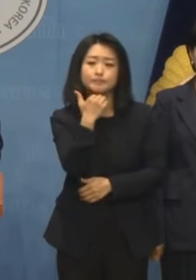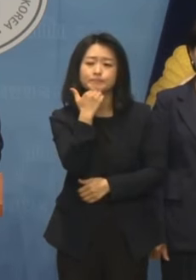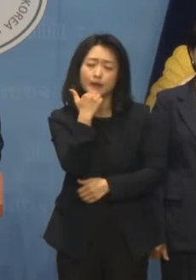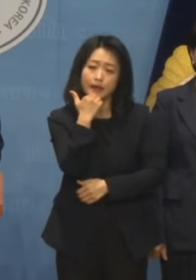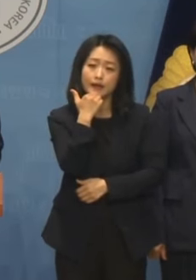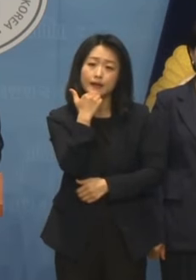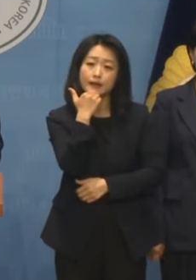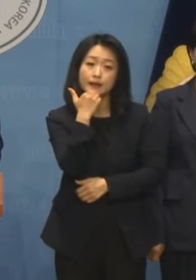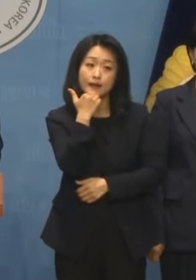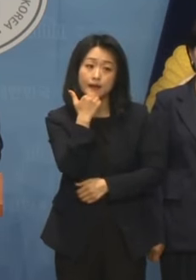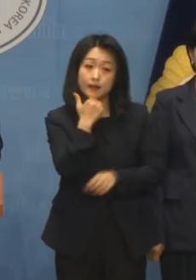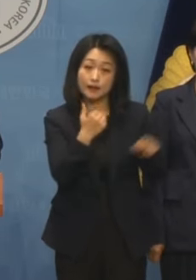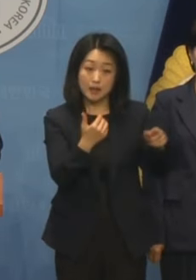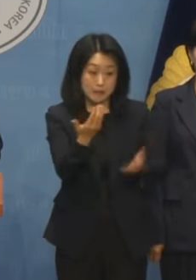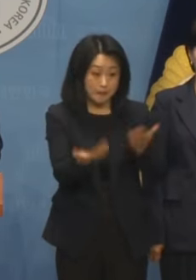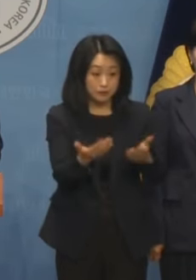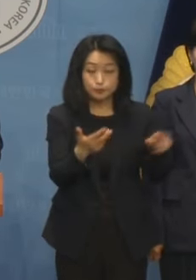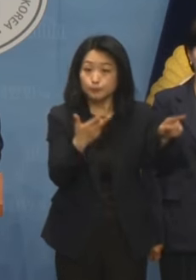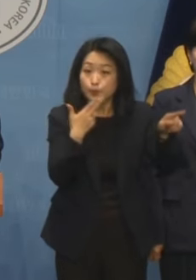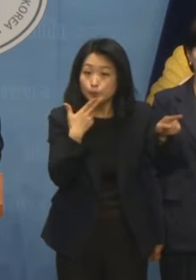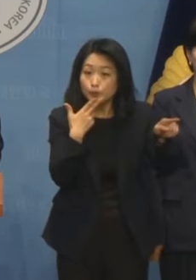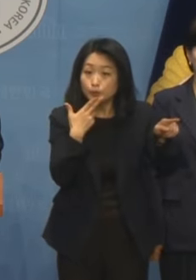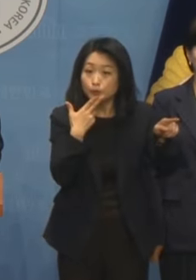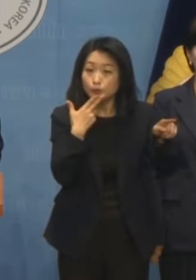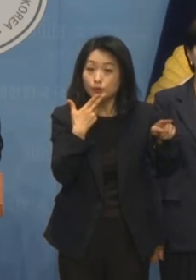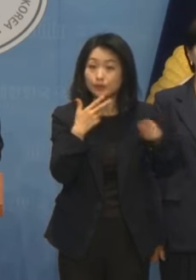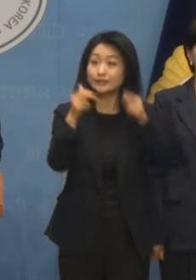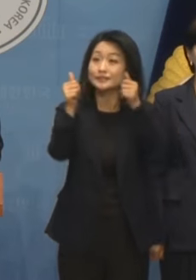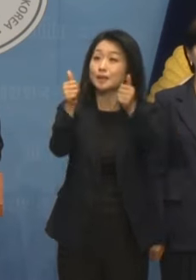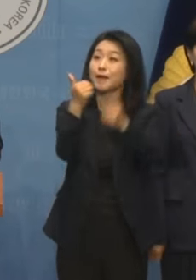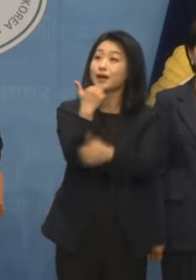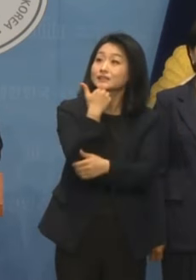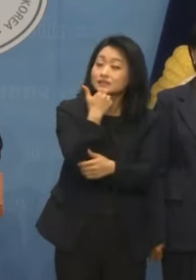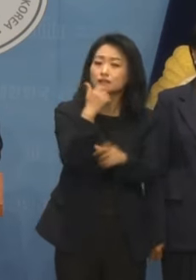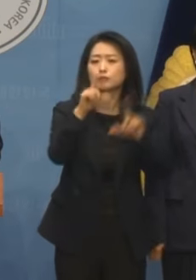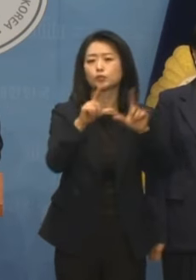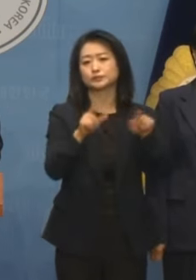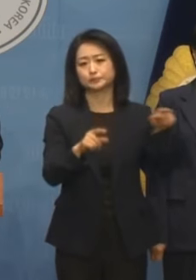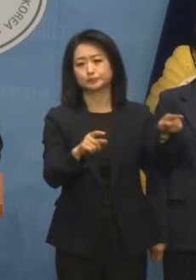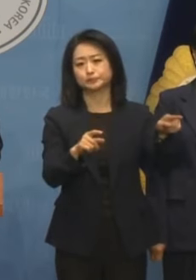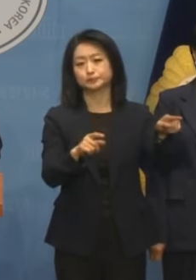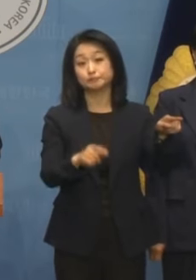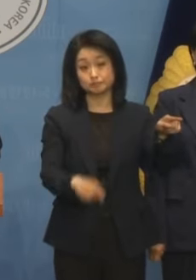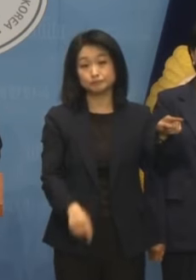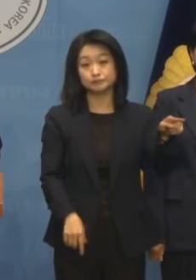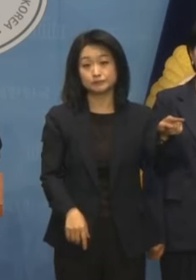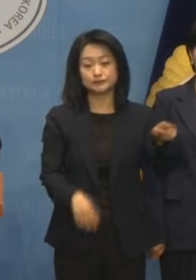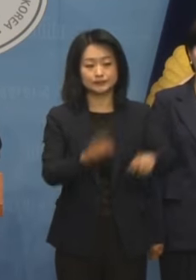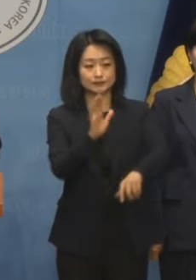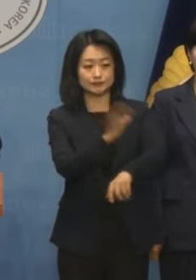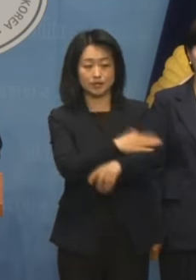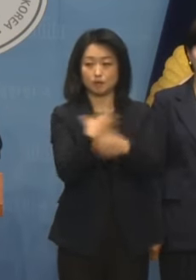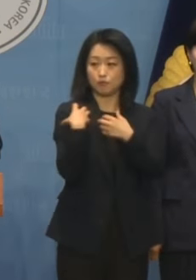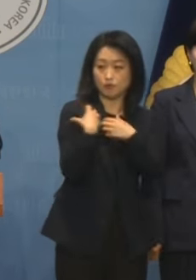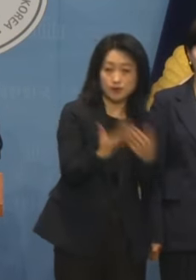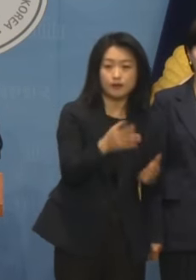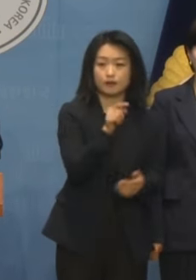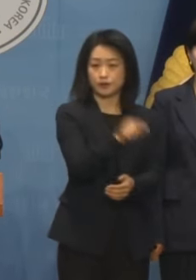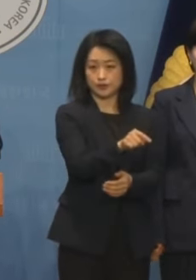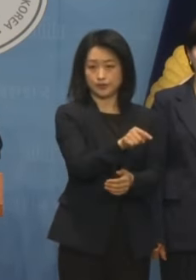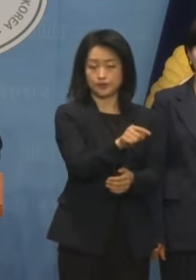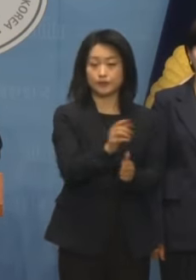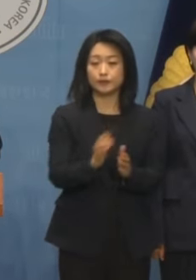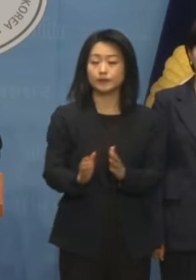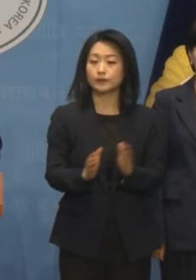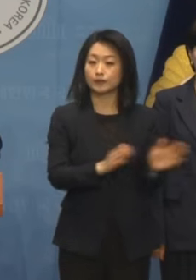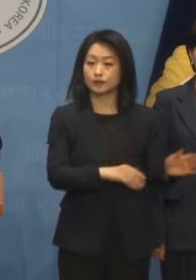지나도록 자태 판단을 하지 못하고 사법부의 판단만을 기다리는 것은 명백한 책임 회피입니다.